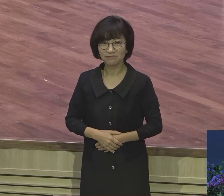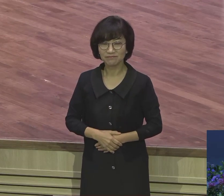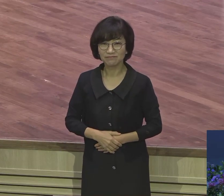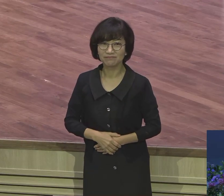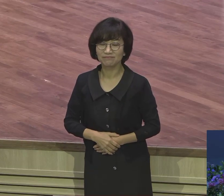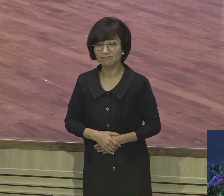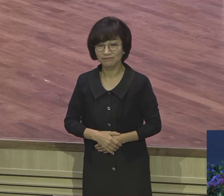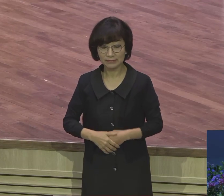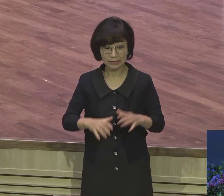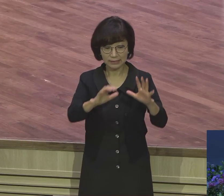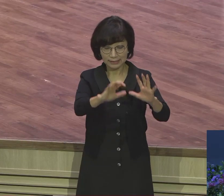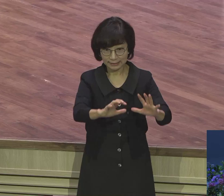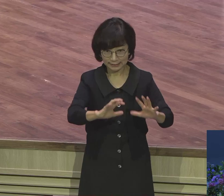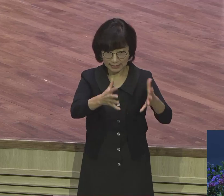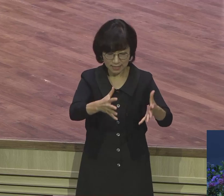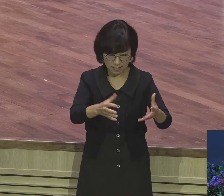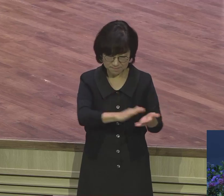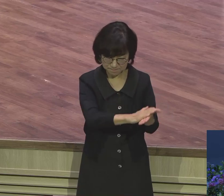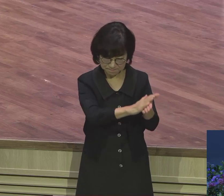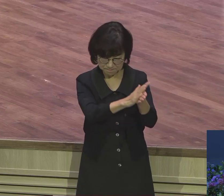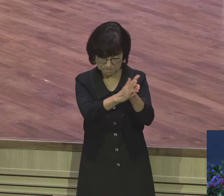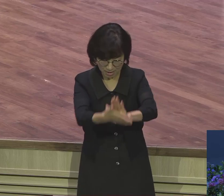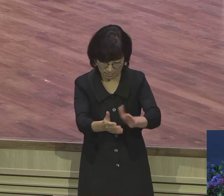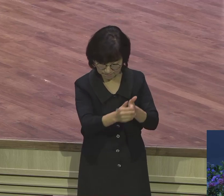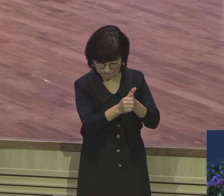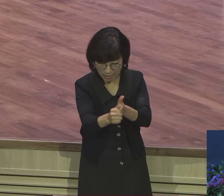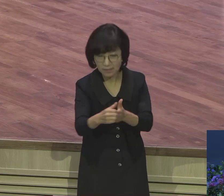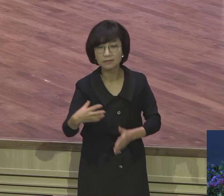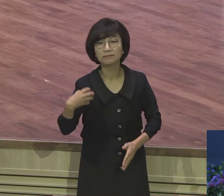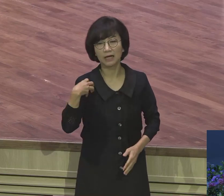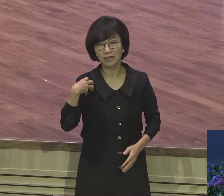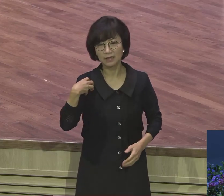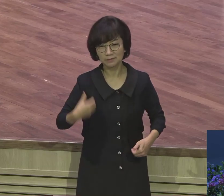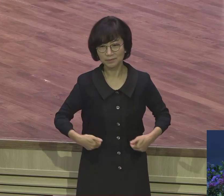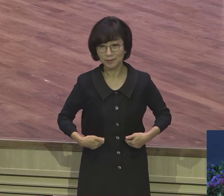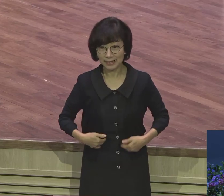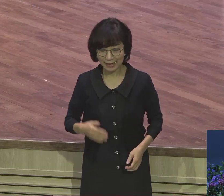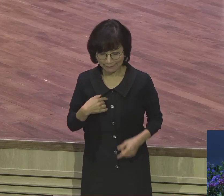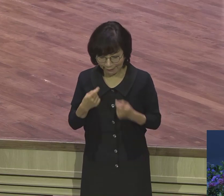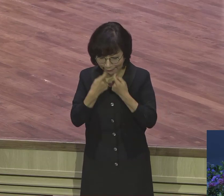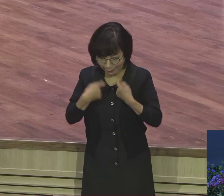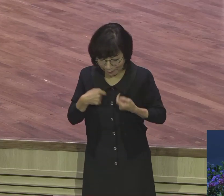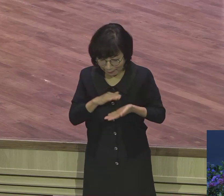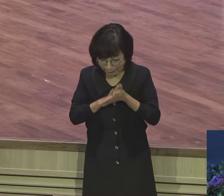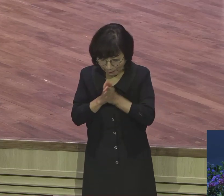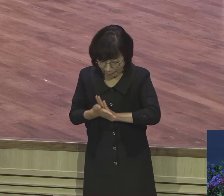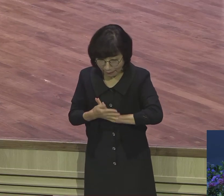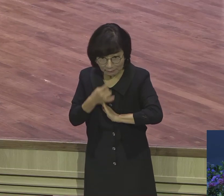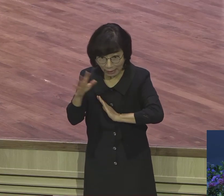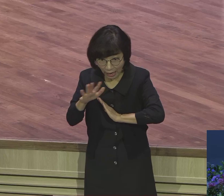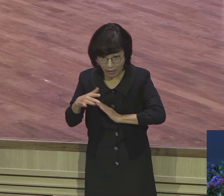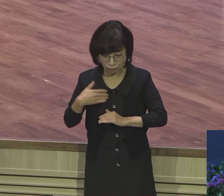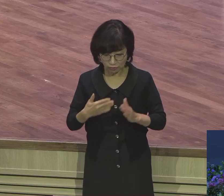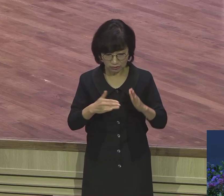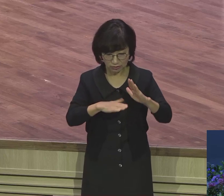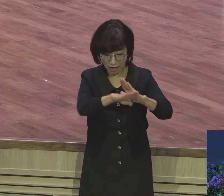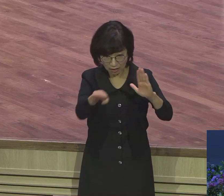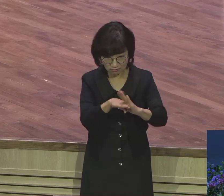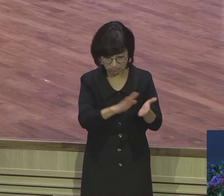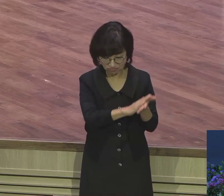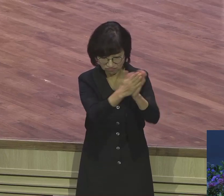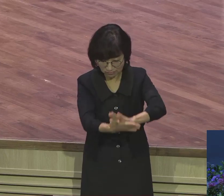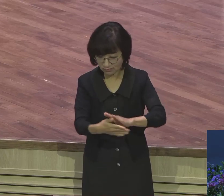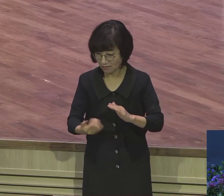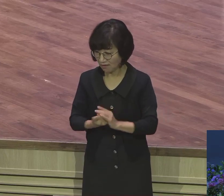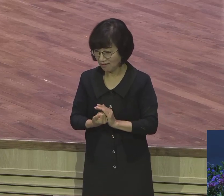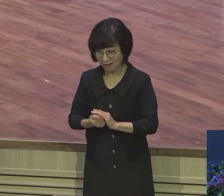세상을 바꾸는 새틀을 갖춰야 돼요. 나 정도 나를 바꿀 정도가 아니라 우리 가정을 바꾸고 내 직장을